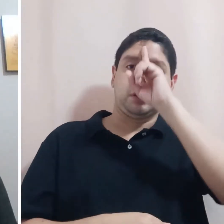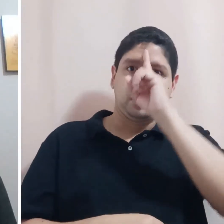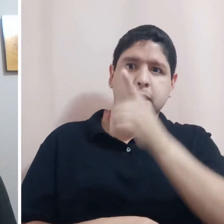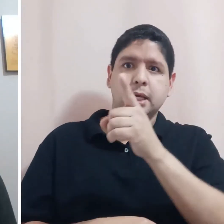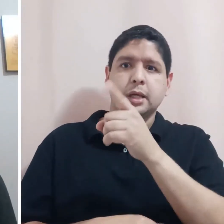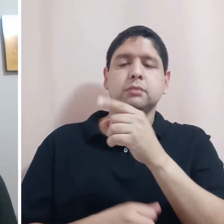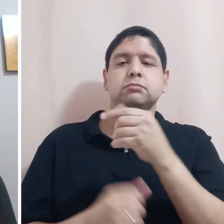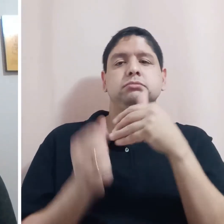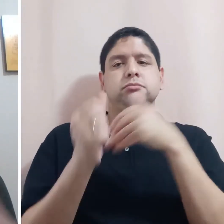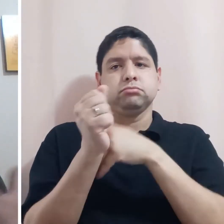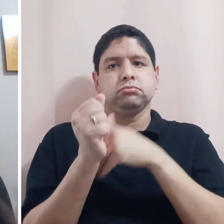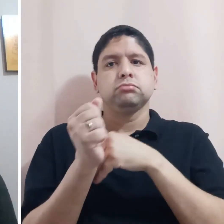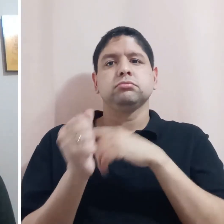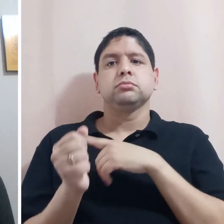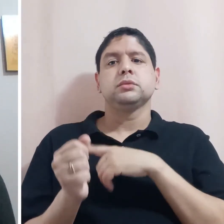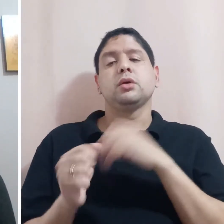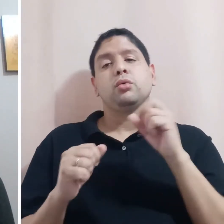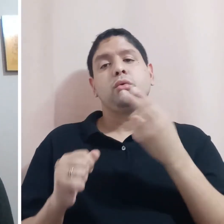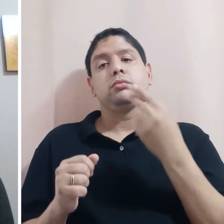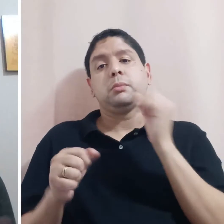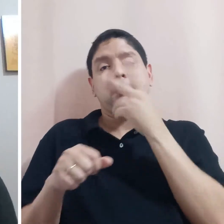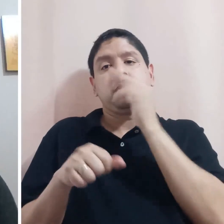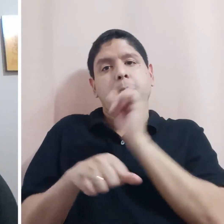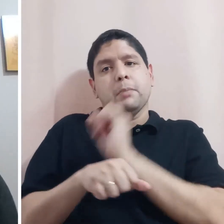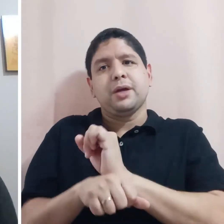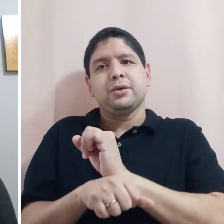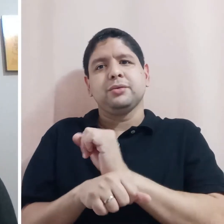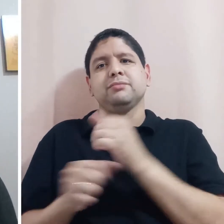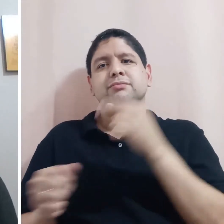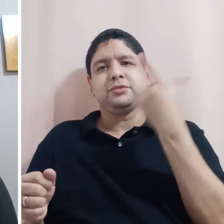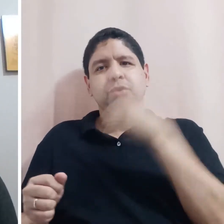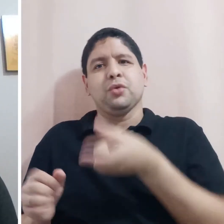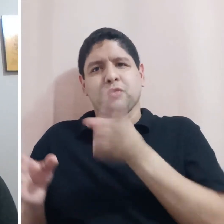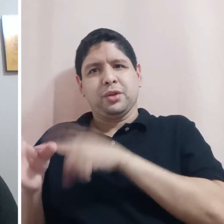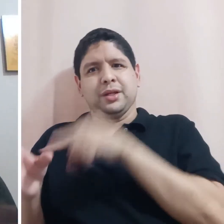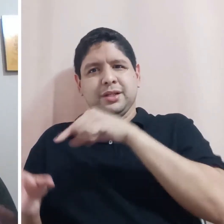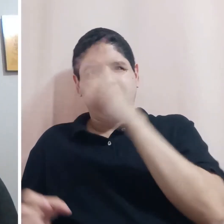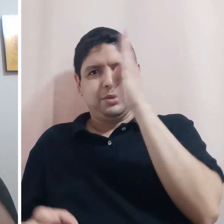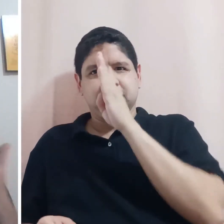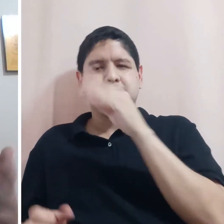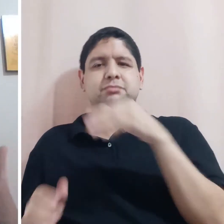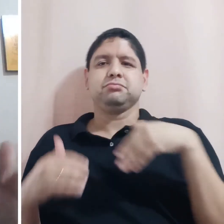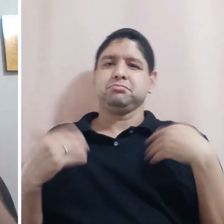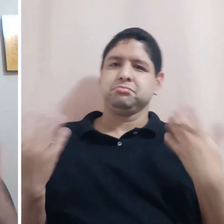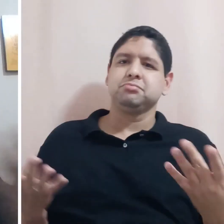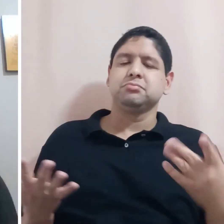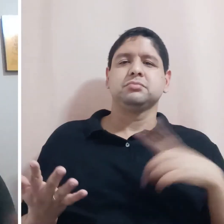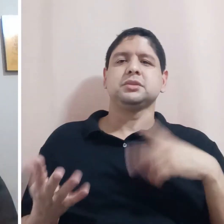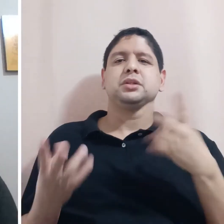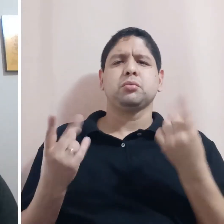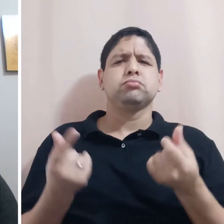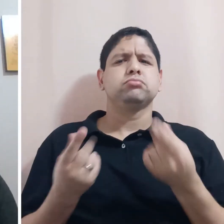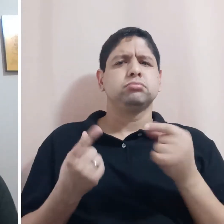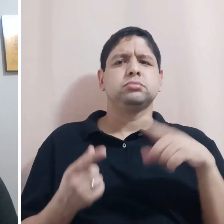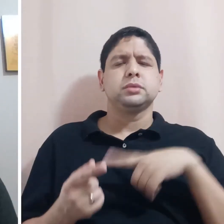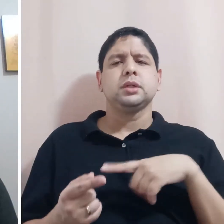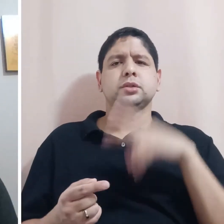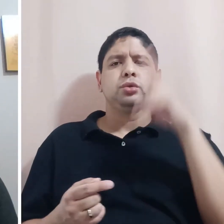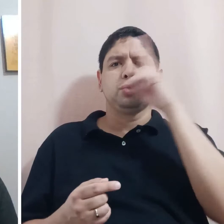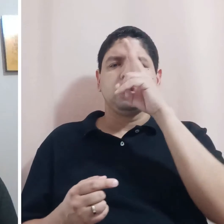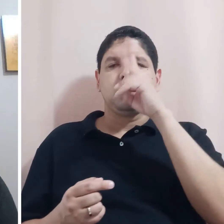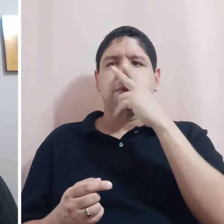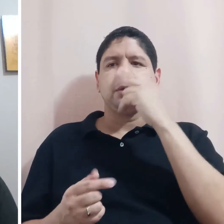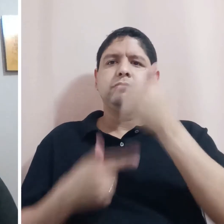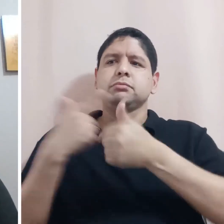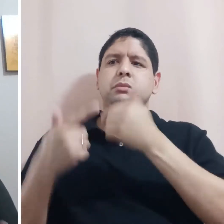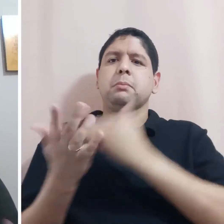Seja porque talvez fosse uma ordem secreta, né, do rei, né? Ou seja porque, como se colocou durante muito